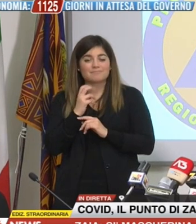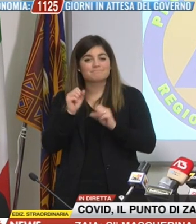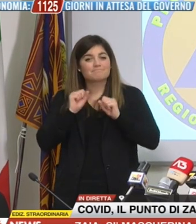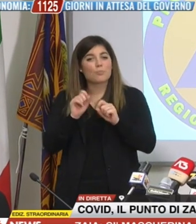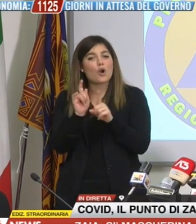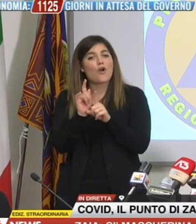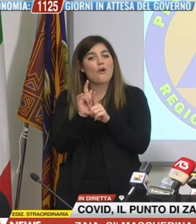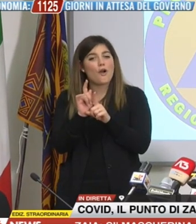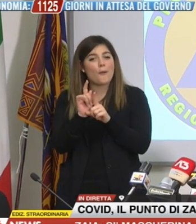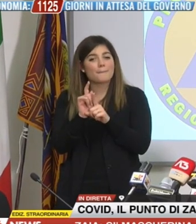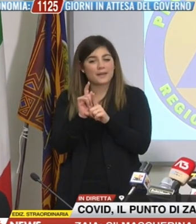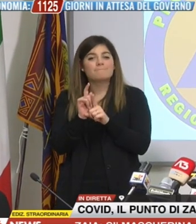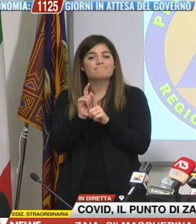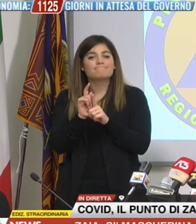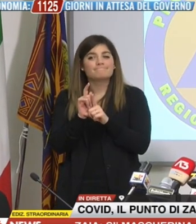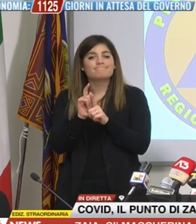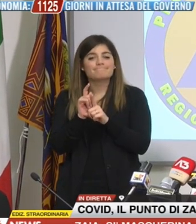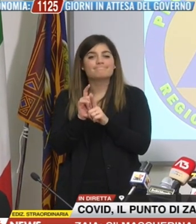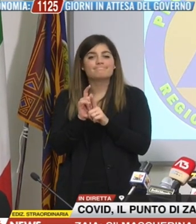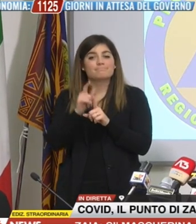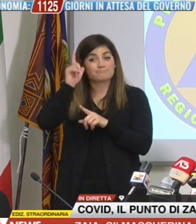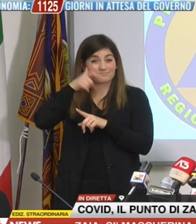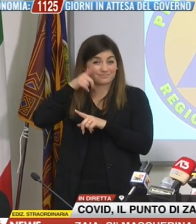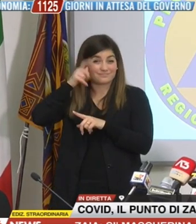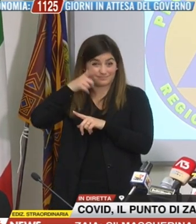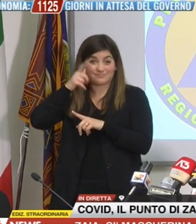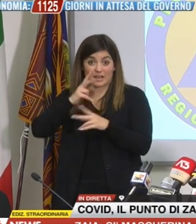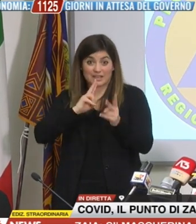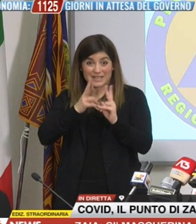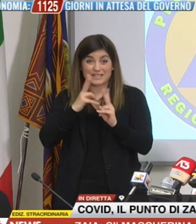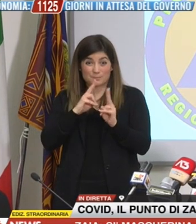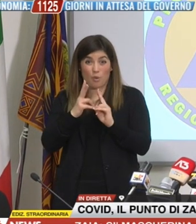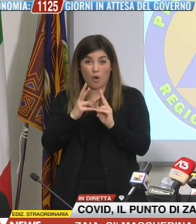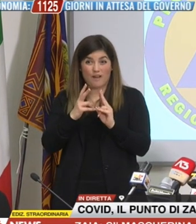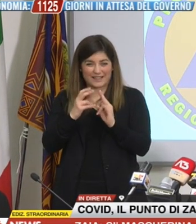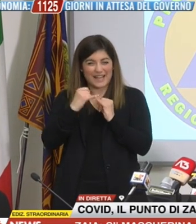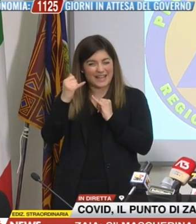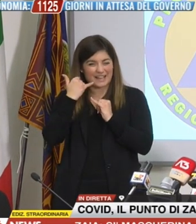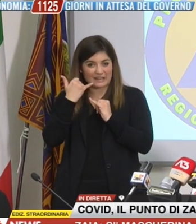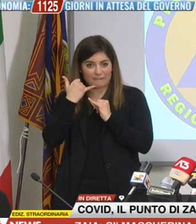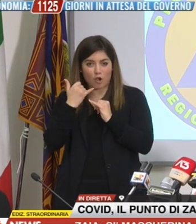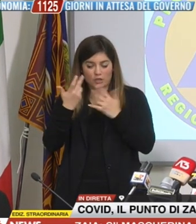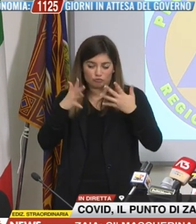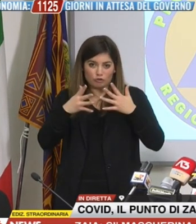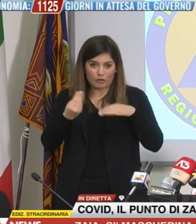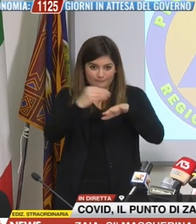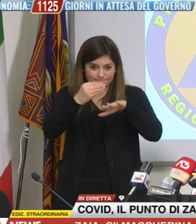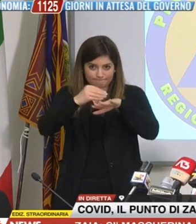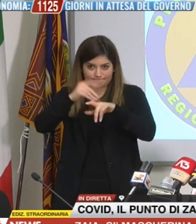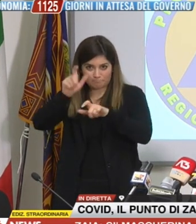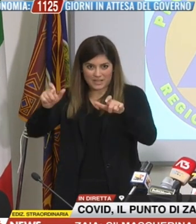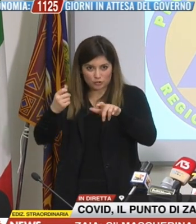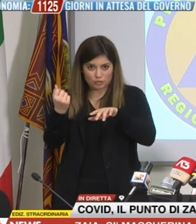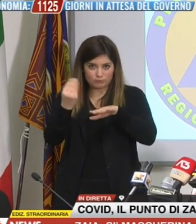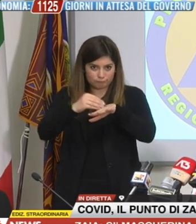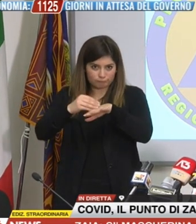personale, avevano aumentato le linee telefoniche e anche i numeri. Provo a verificare, non lo so, insomma, se c'è un disguido, un